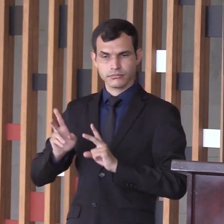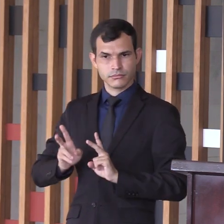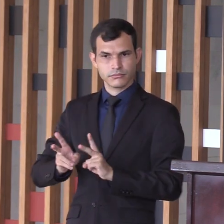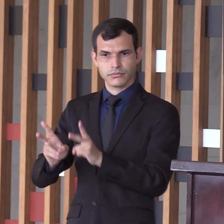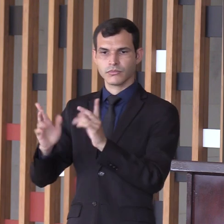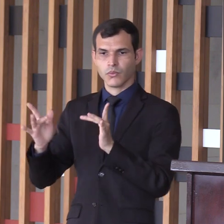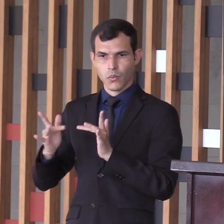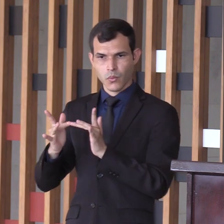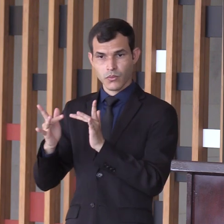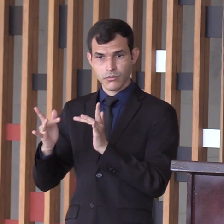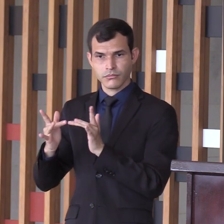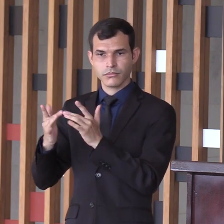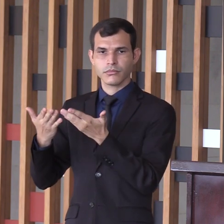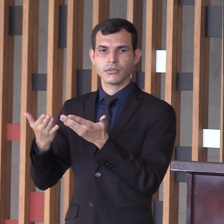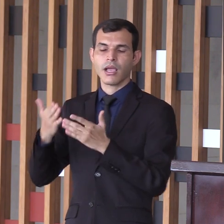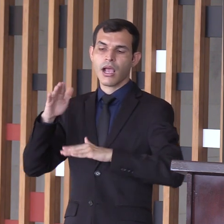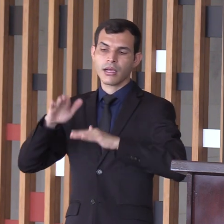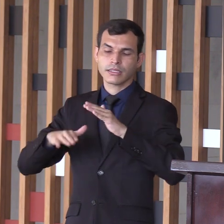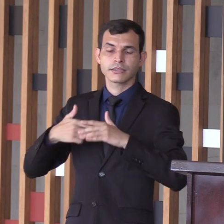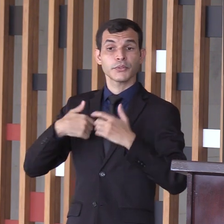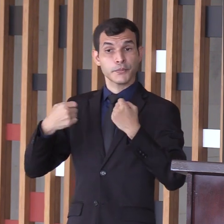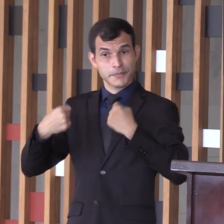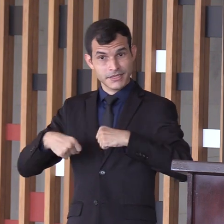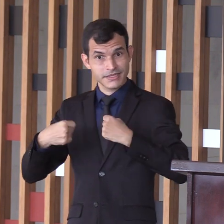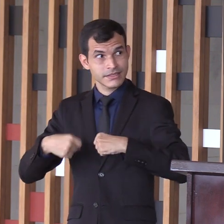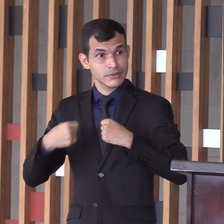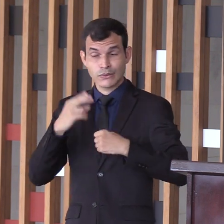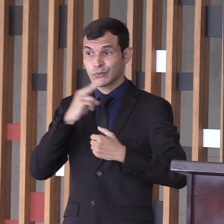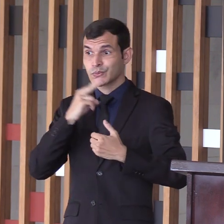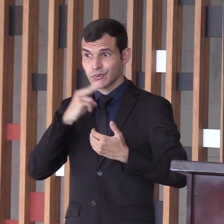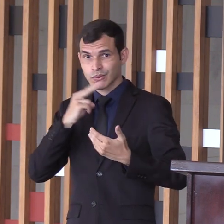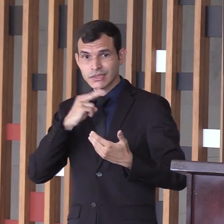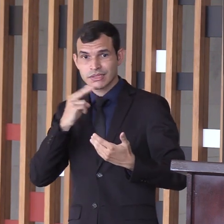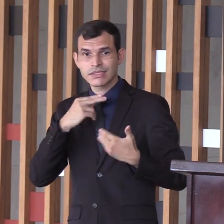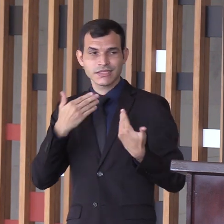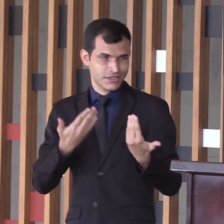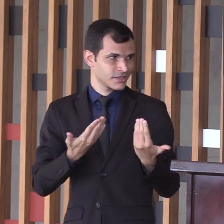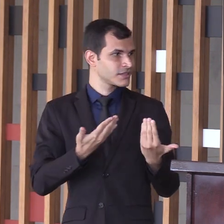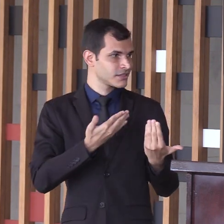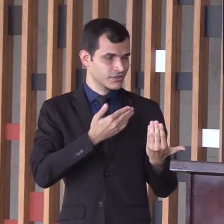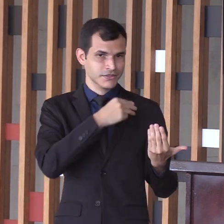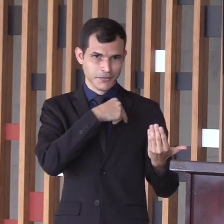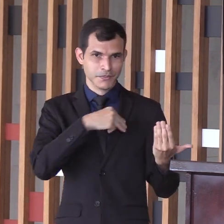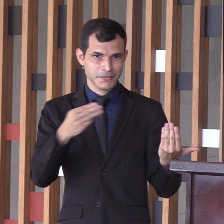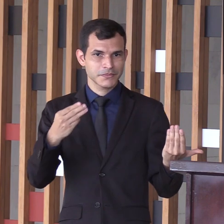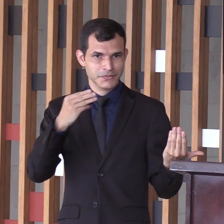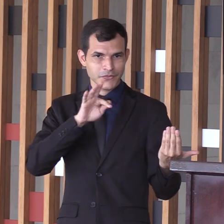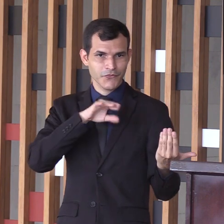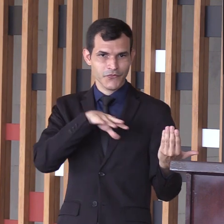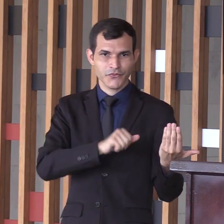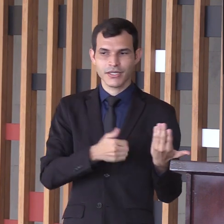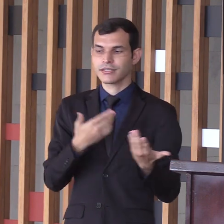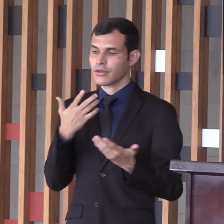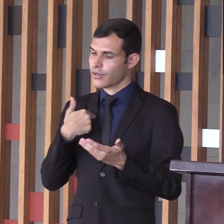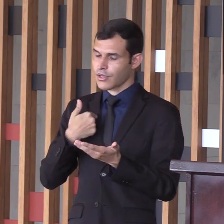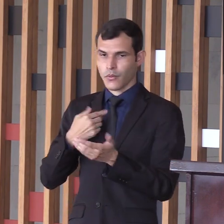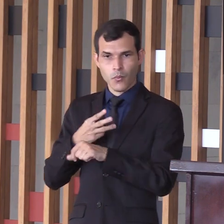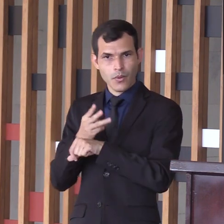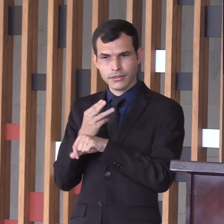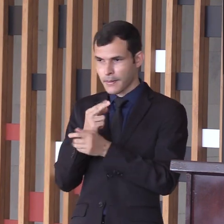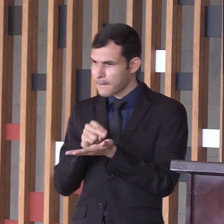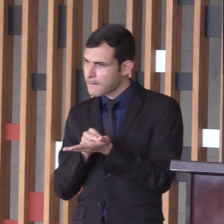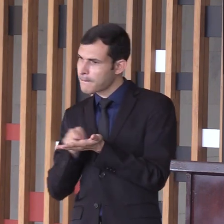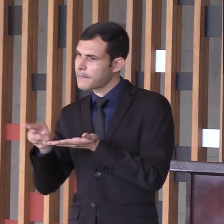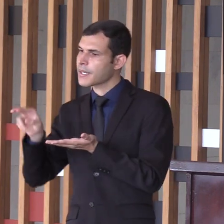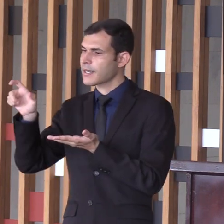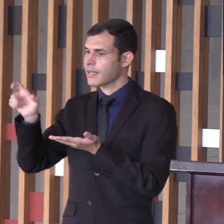eu, muitas vezes, preciso de algo muito urgente, ministro França, já pelo próprio WhatsApp, eu mando uma mensagem para